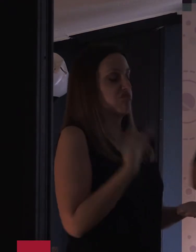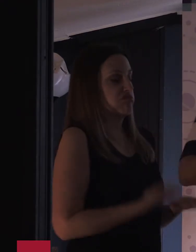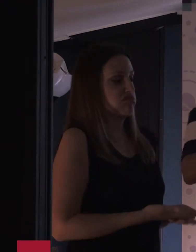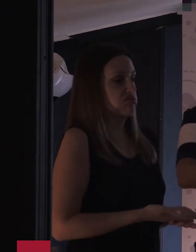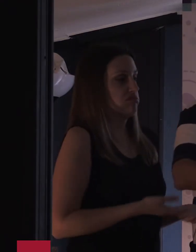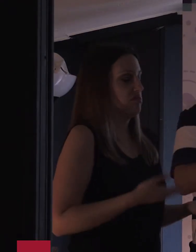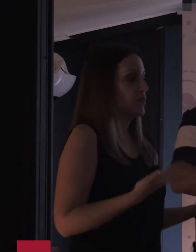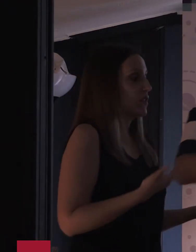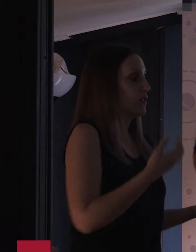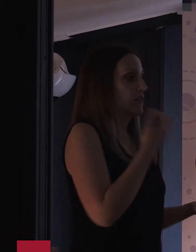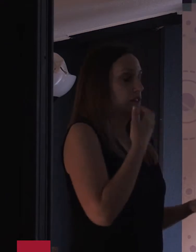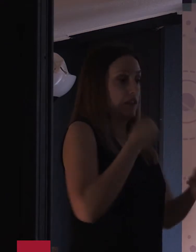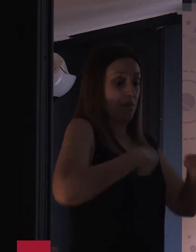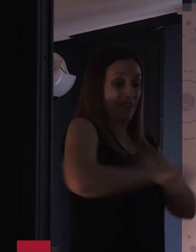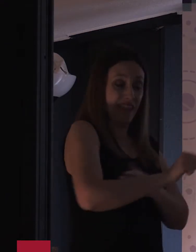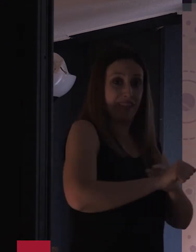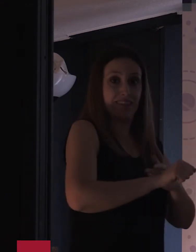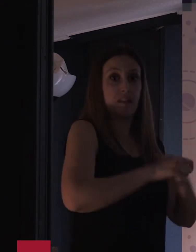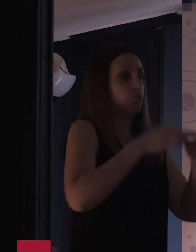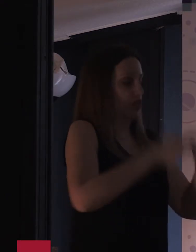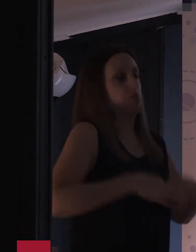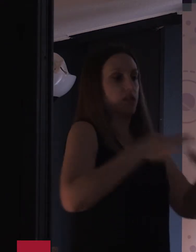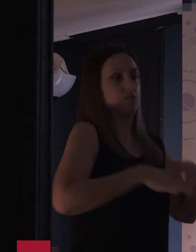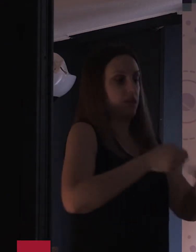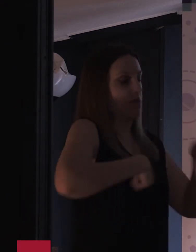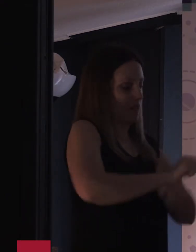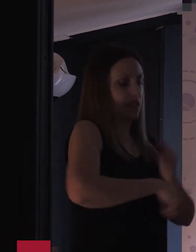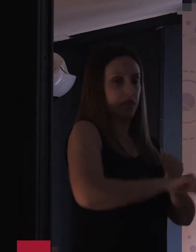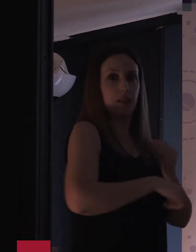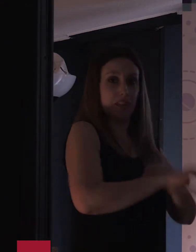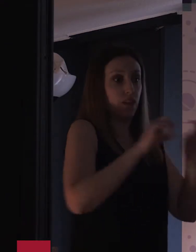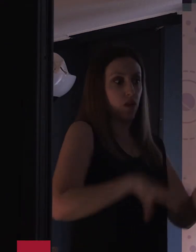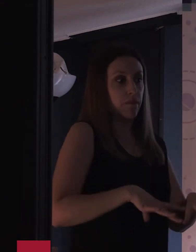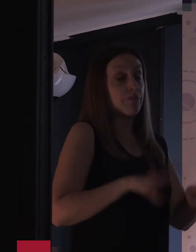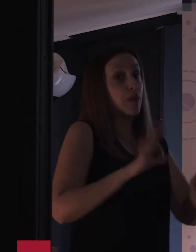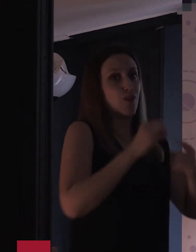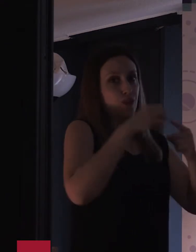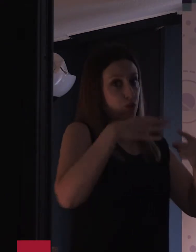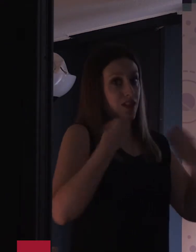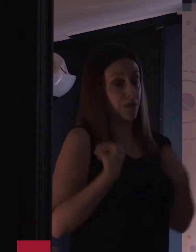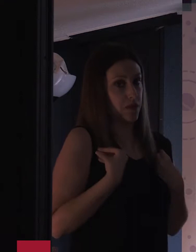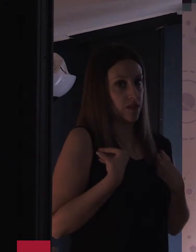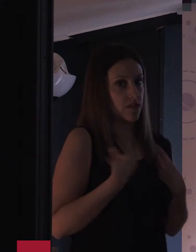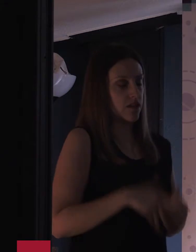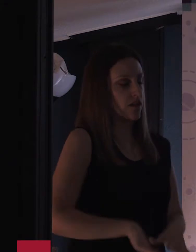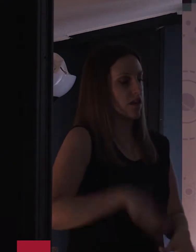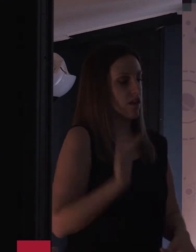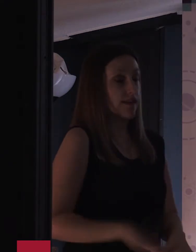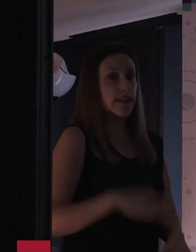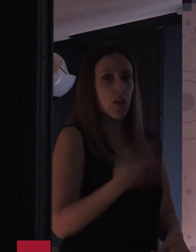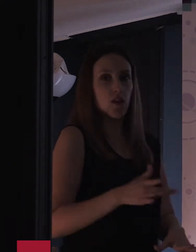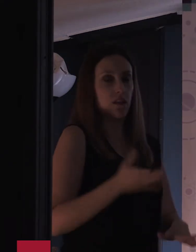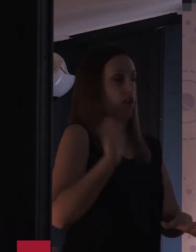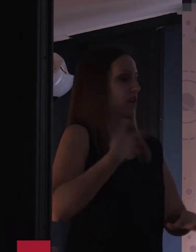si la patada siempre es igual, la piedra siempre se mueve igual. Las neuronas están vivas. Y las muy puñeteras hacen lo que les viene en